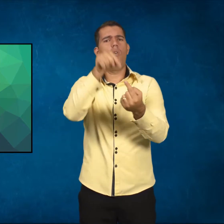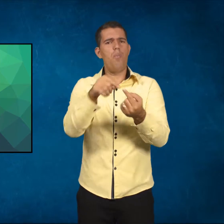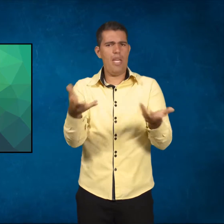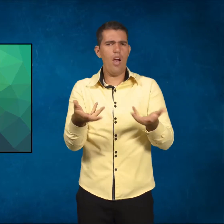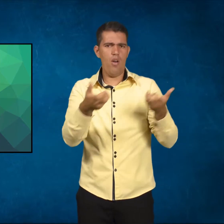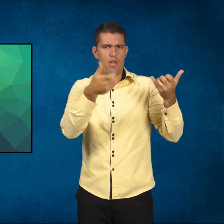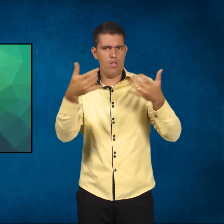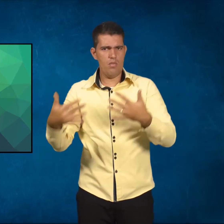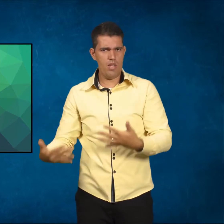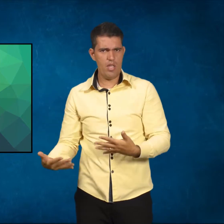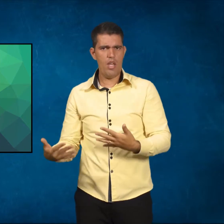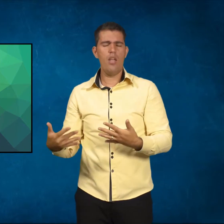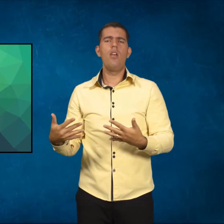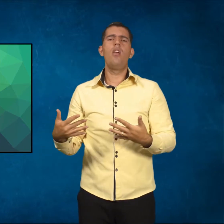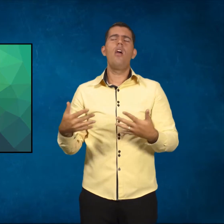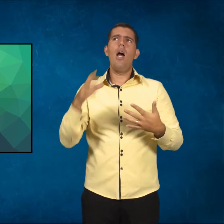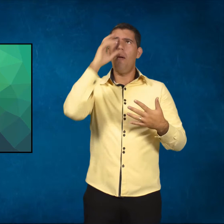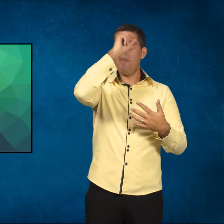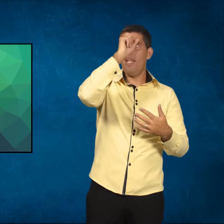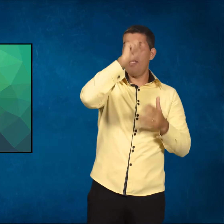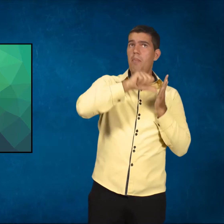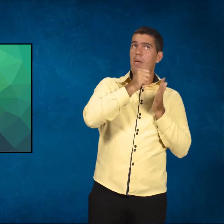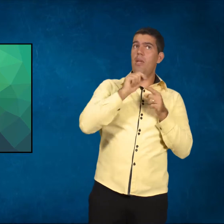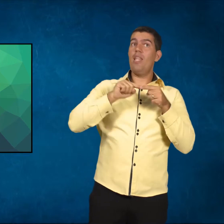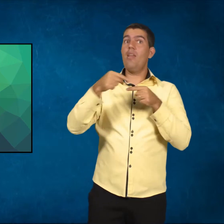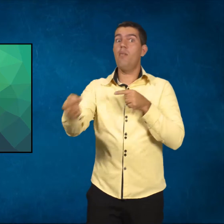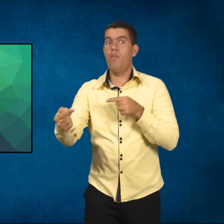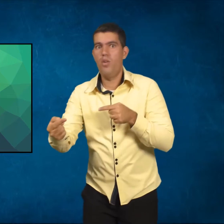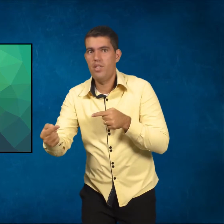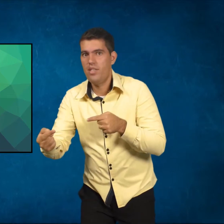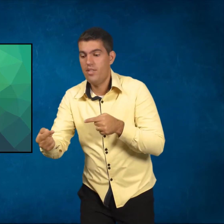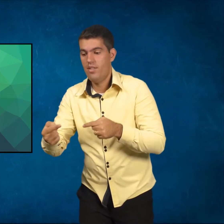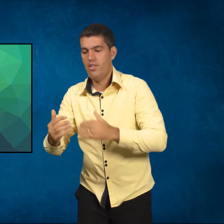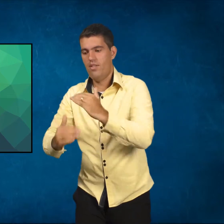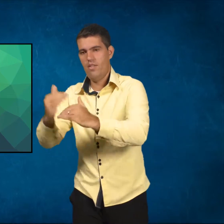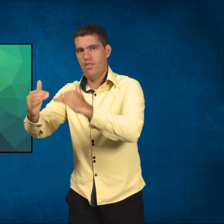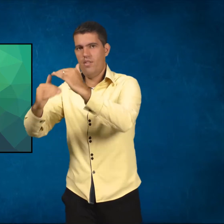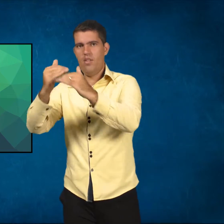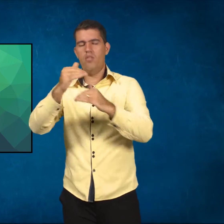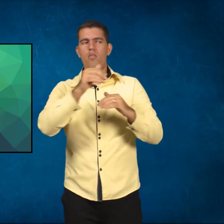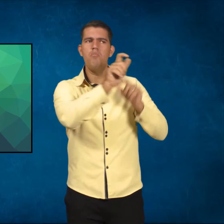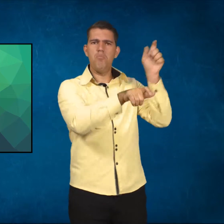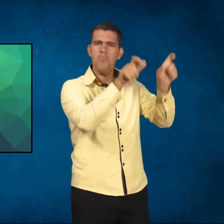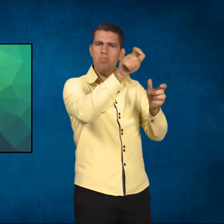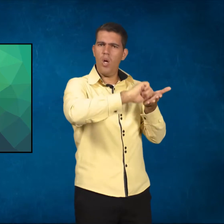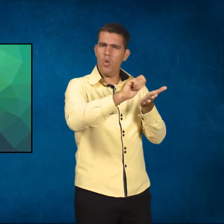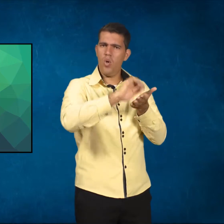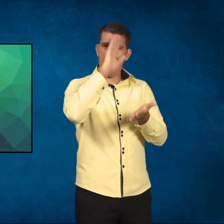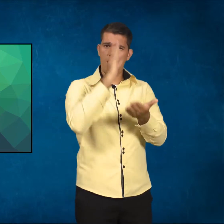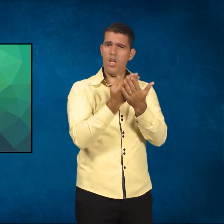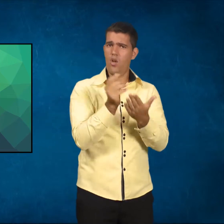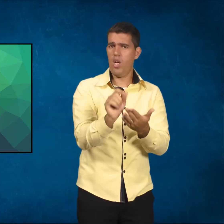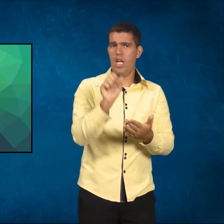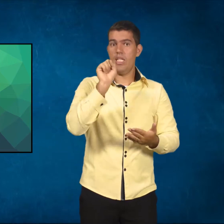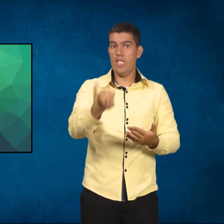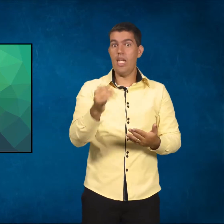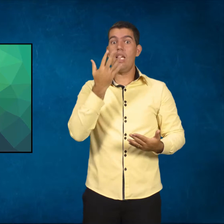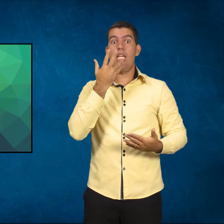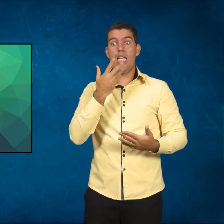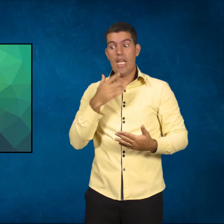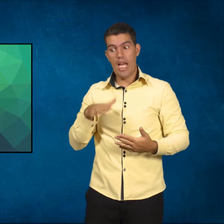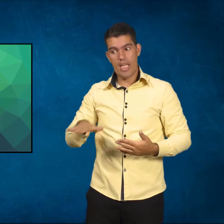acontecer primeiro que o desenvolvimento, os autores acreditavam, por exemplo, que se uma criança tinha muita